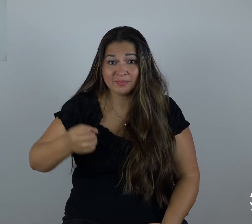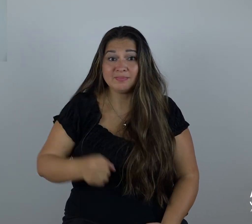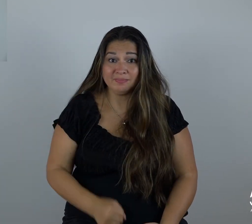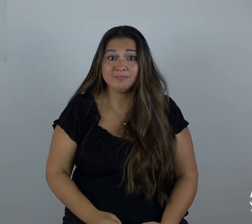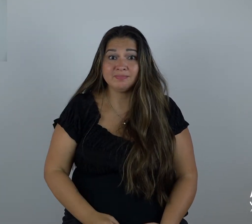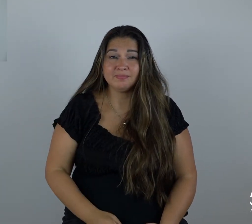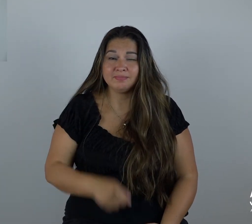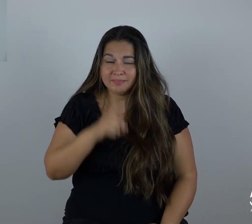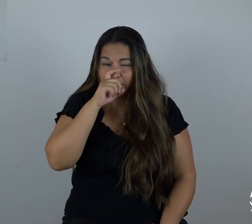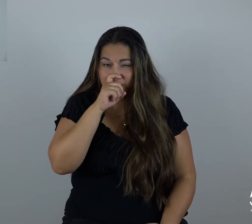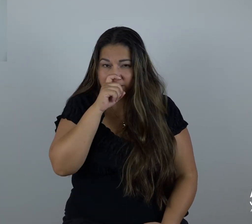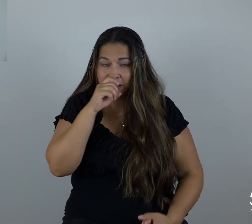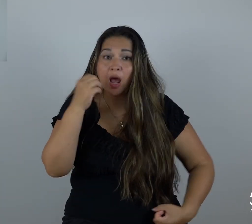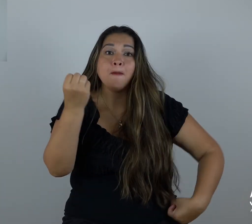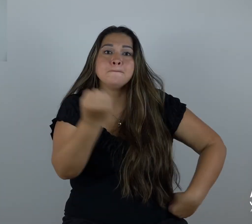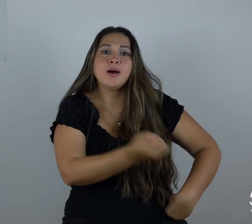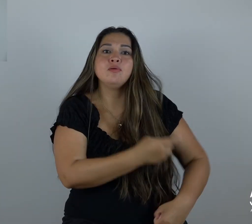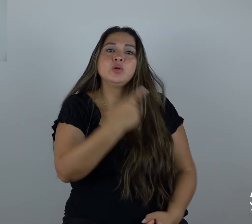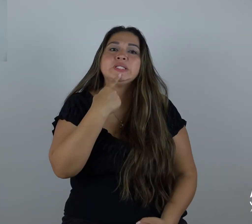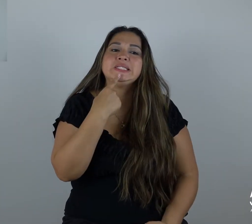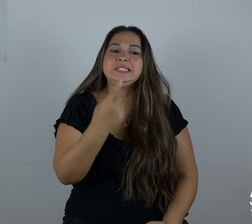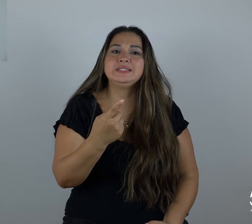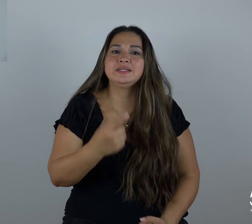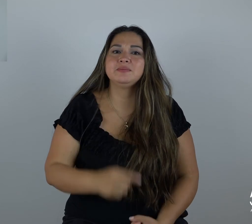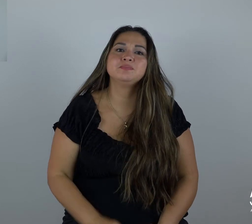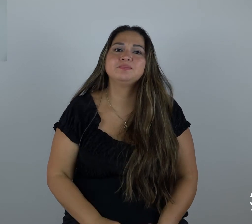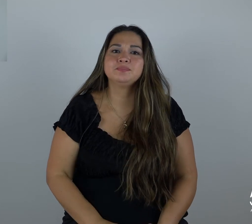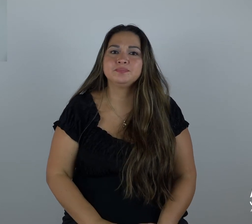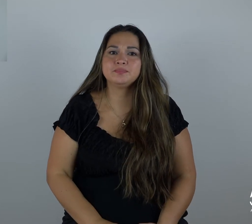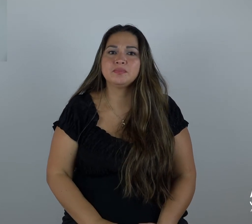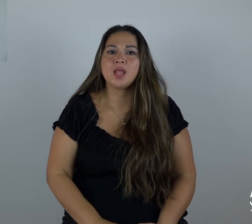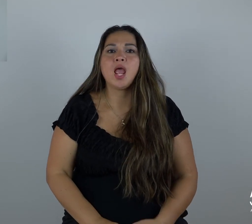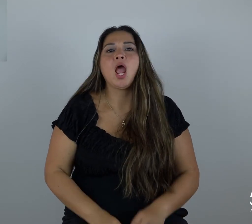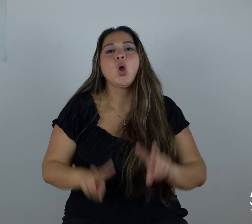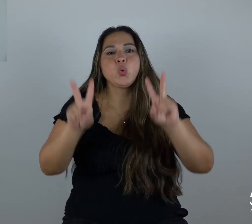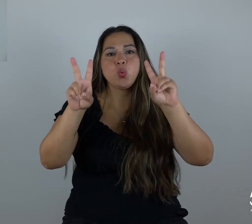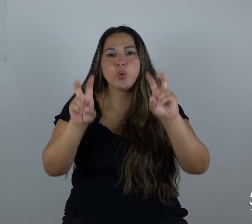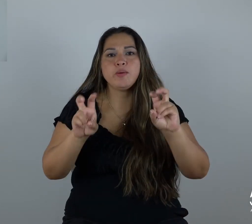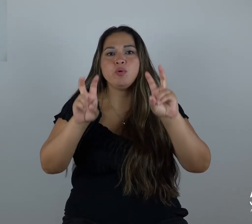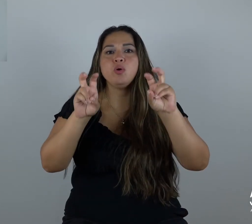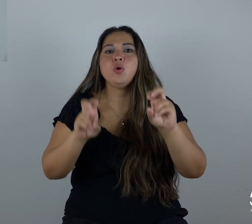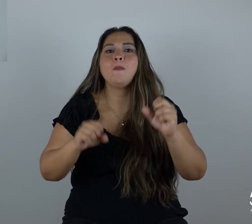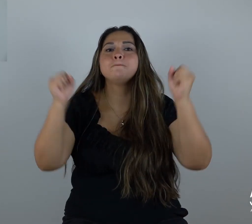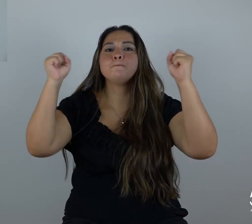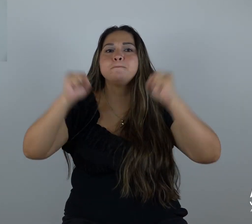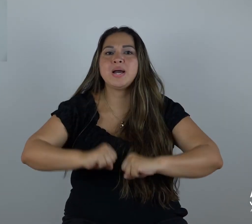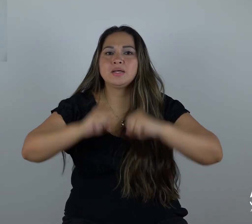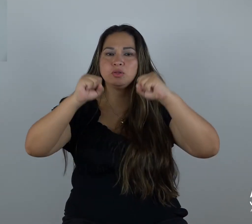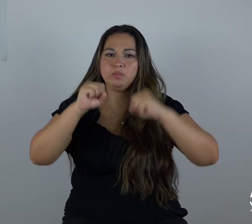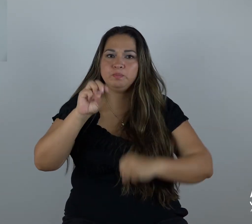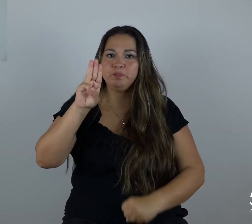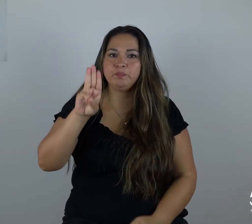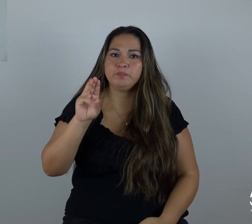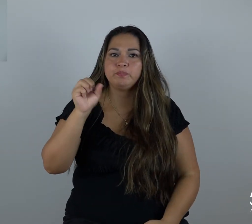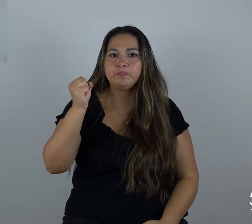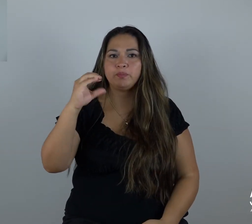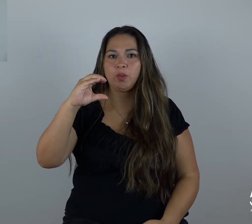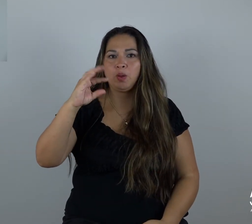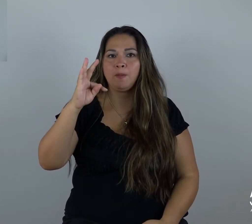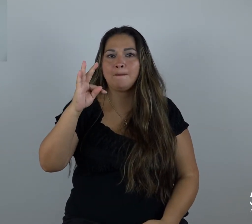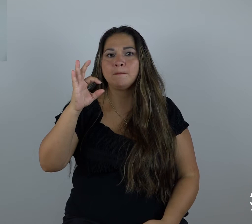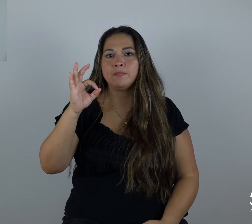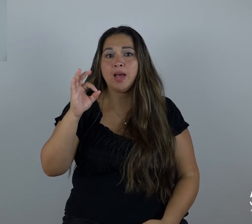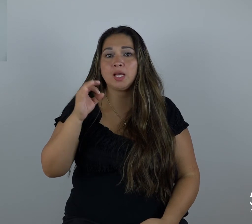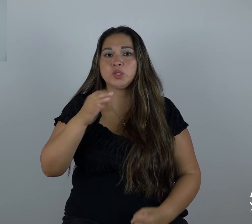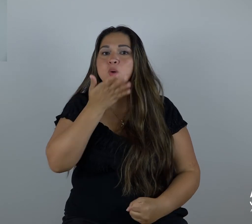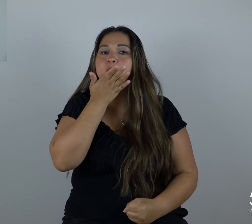menciona una palabra interesante. Habla de lo que se llama el nuevo pacto, el valor que